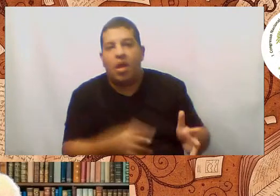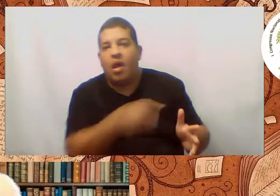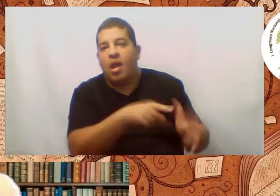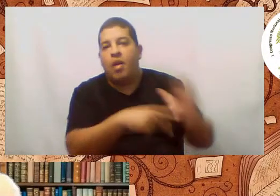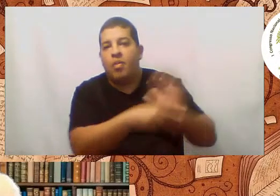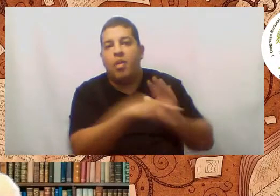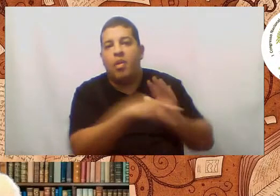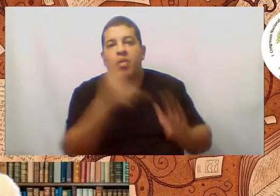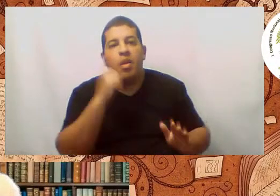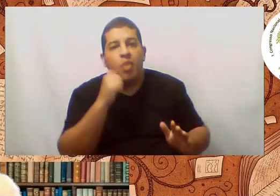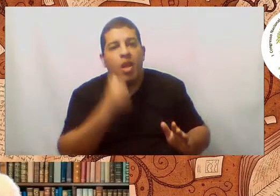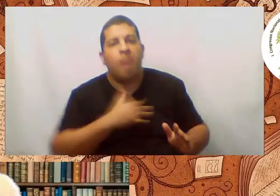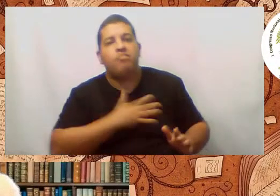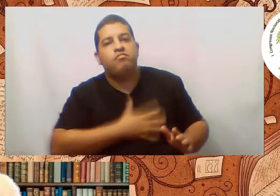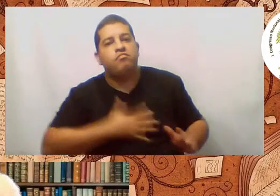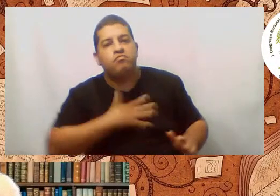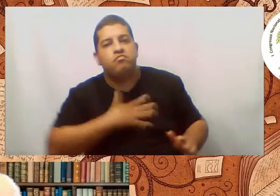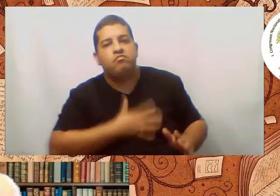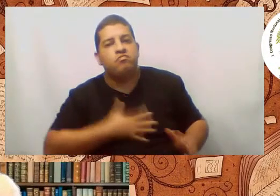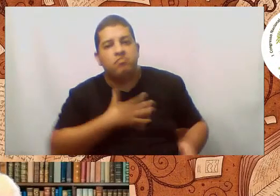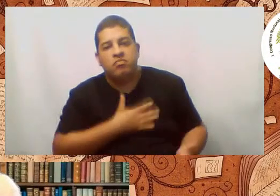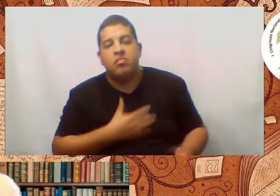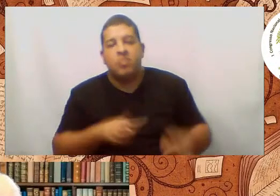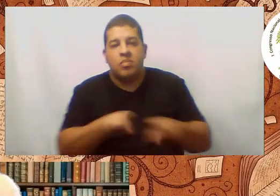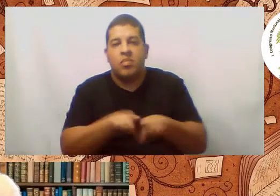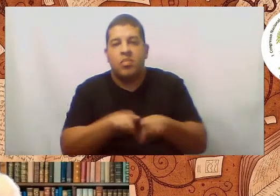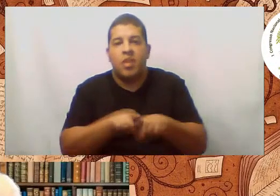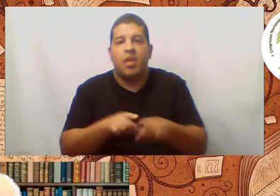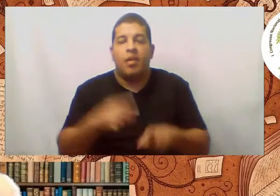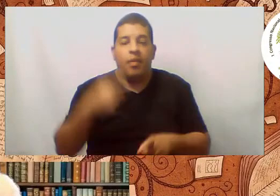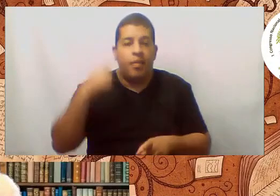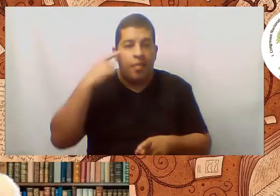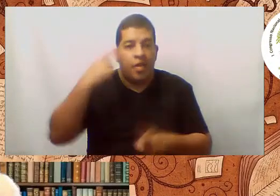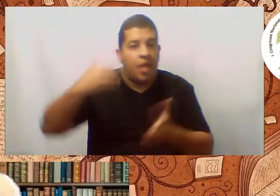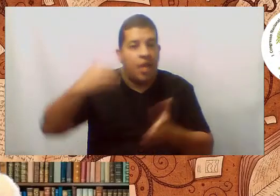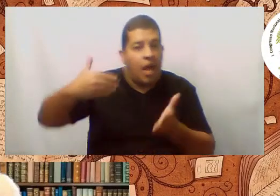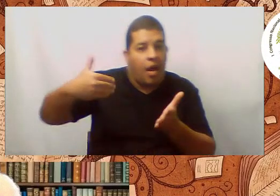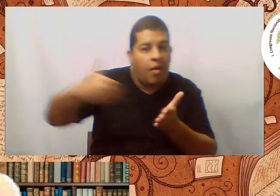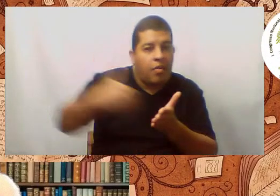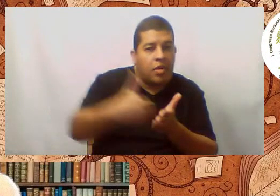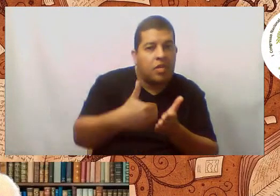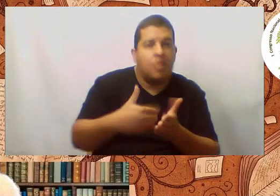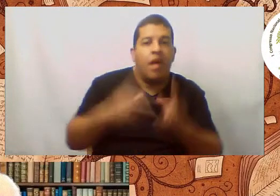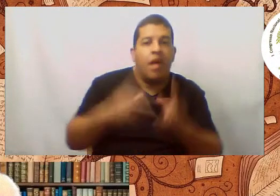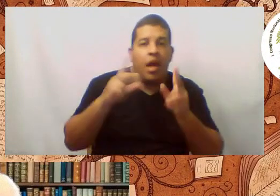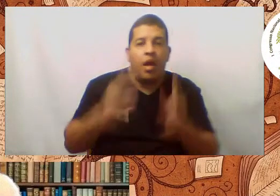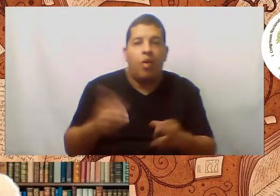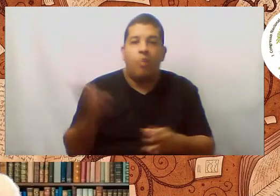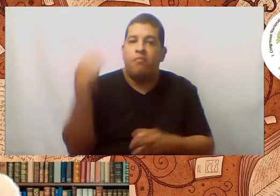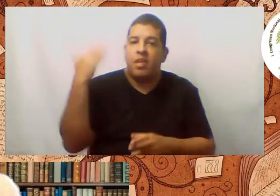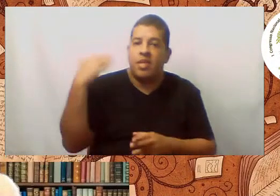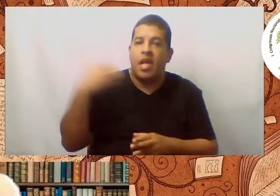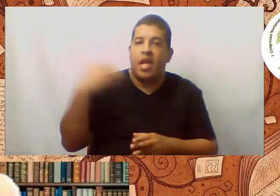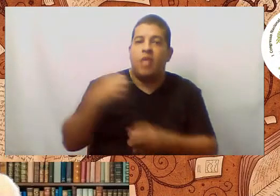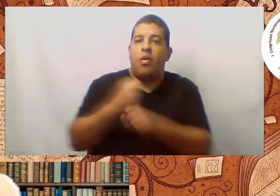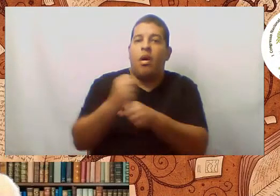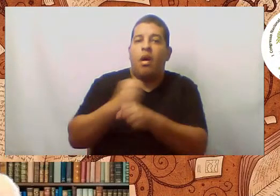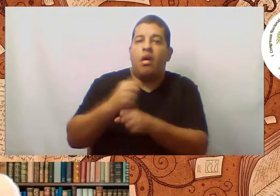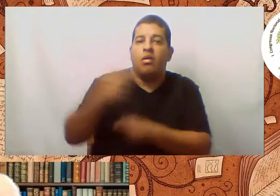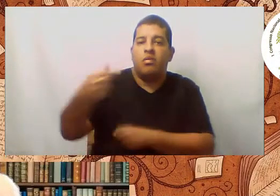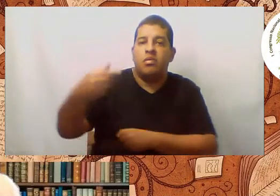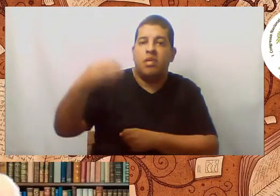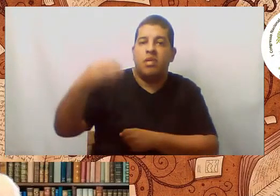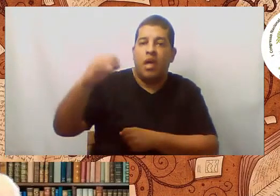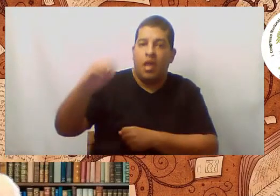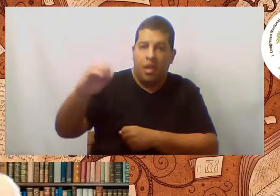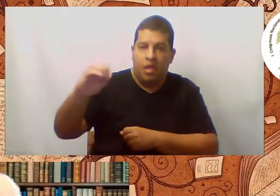tentava se aproximar de uma subversão que já estava acontecendo lá nos anos 70, né, propriamente, né? Mas, de